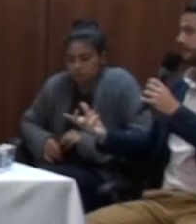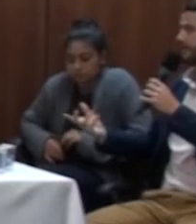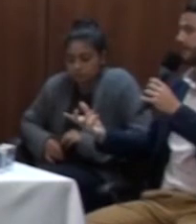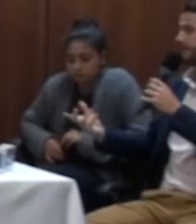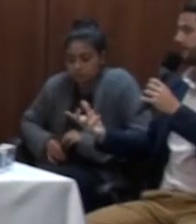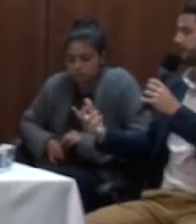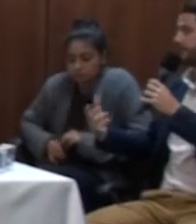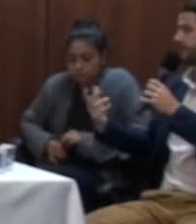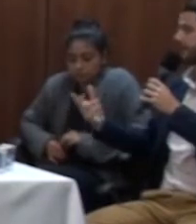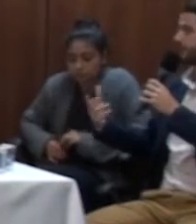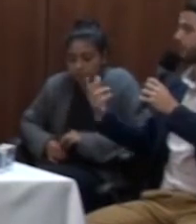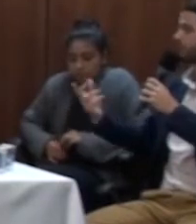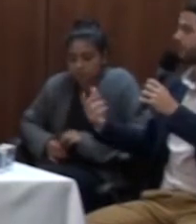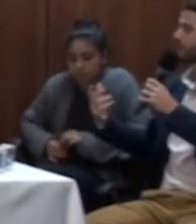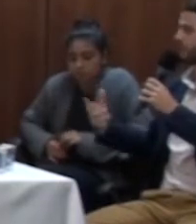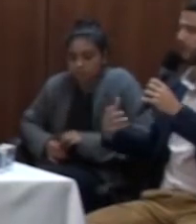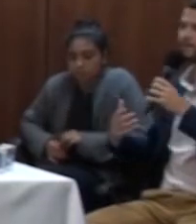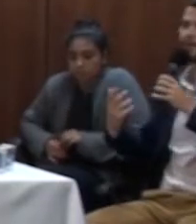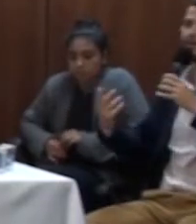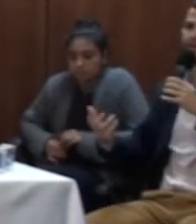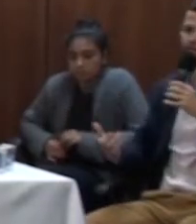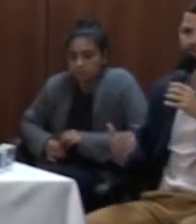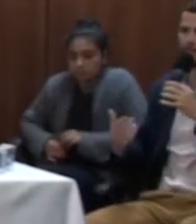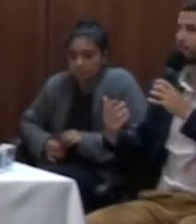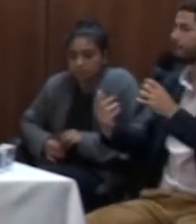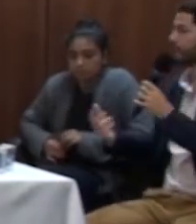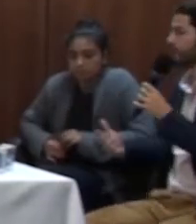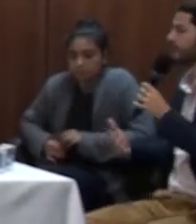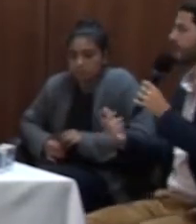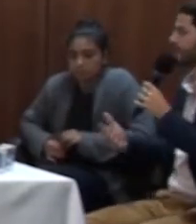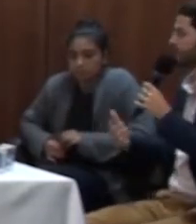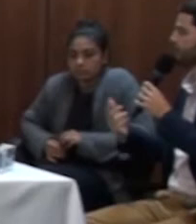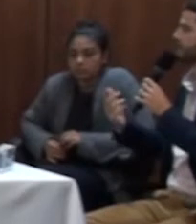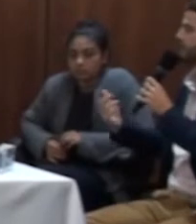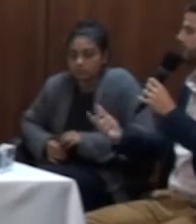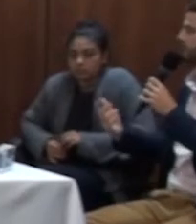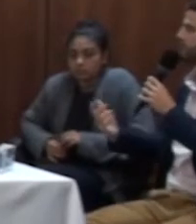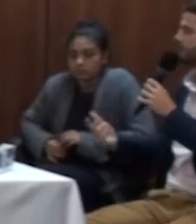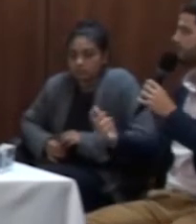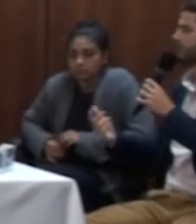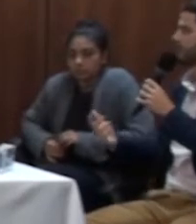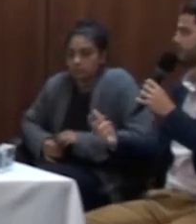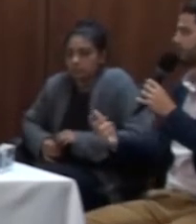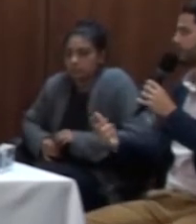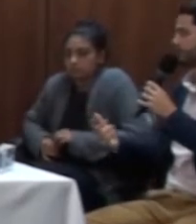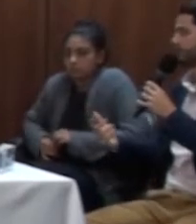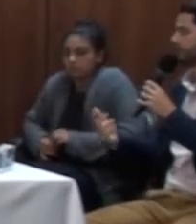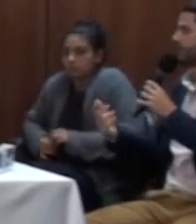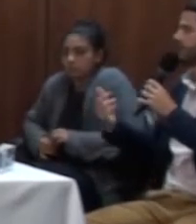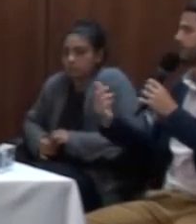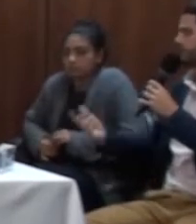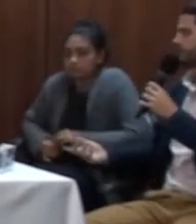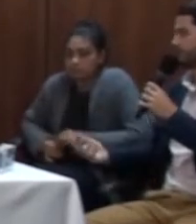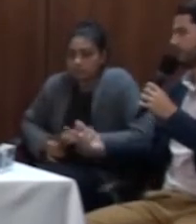a secretaria nos respondeu dizendo que se caberia ao Comitê Técnico Estadual de Saúde Integral da população